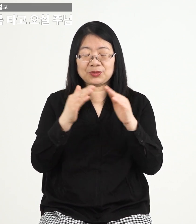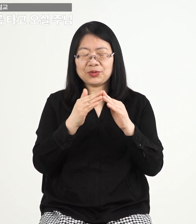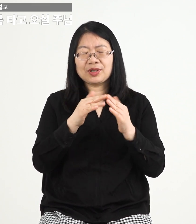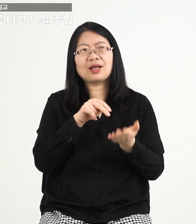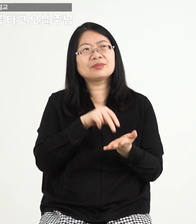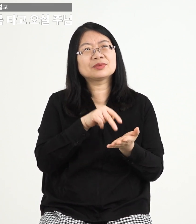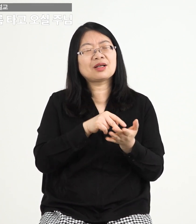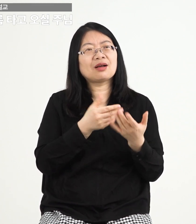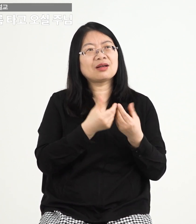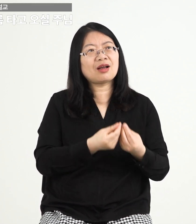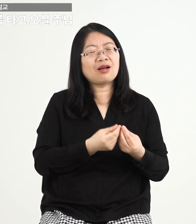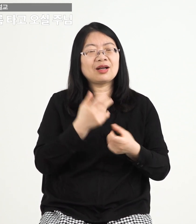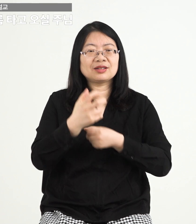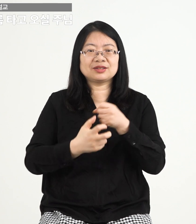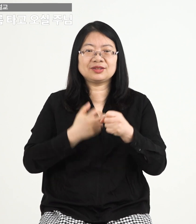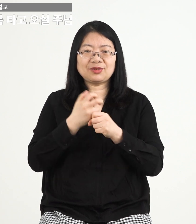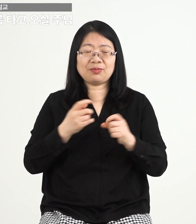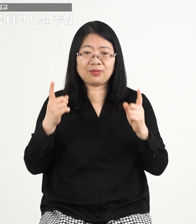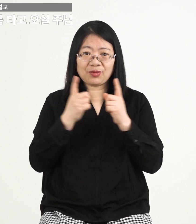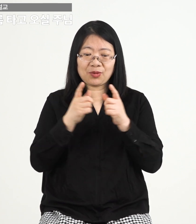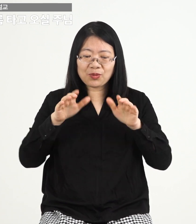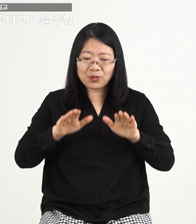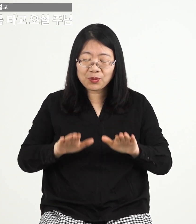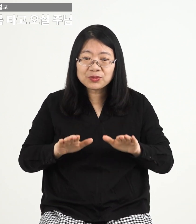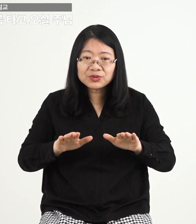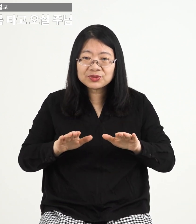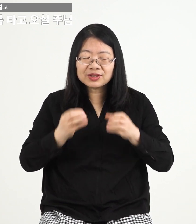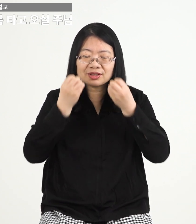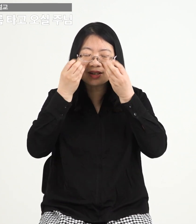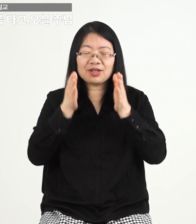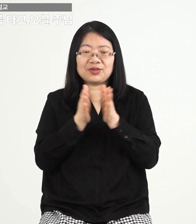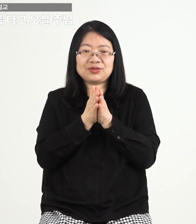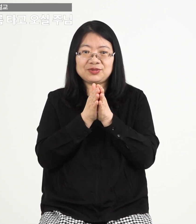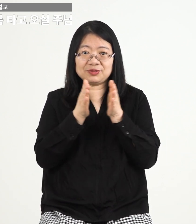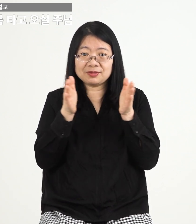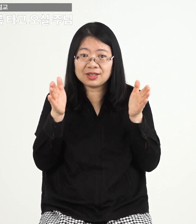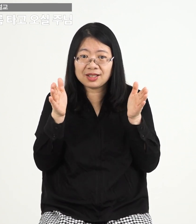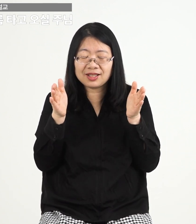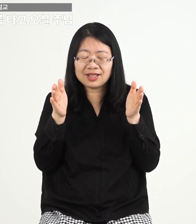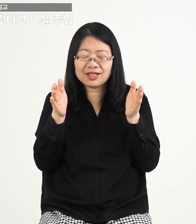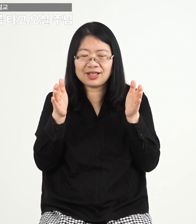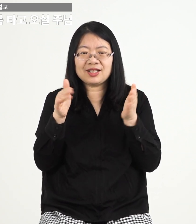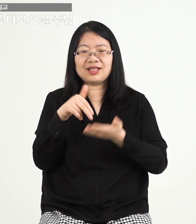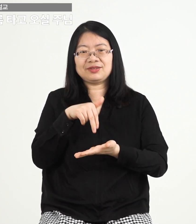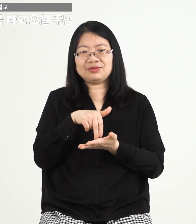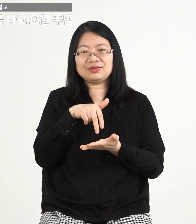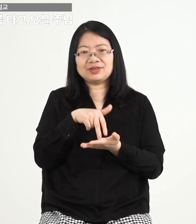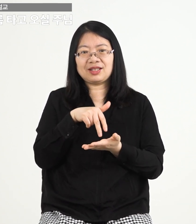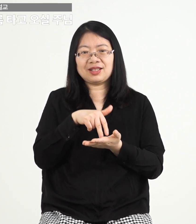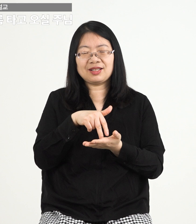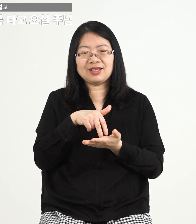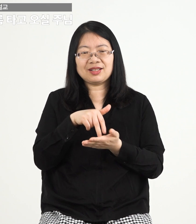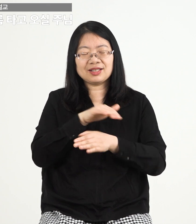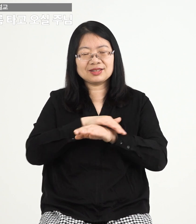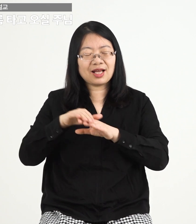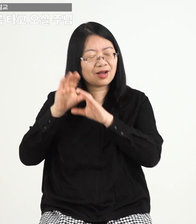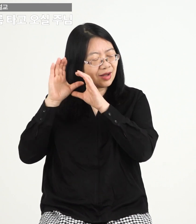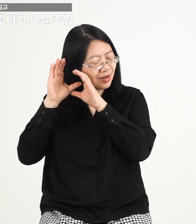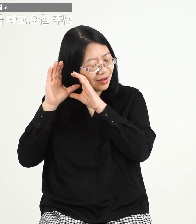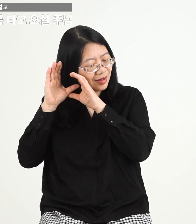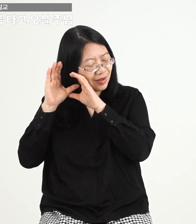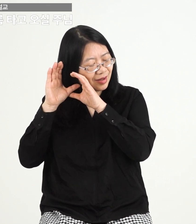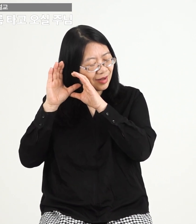70년을 마주한 오늘 새로운 출발의 시선에서 귀담아 들어야